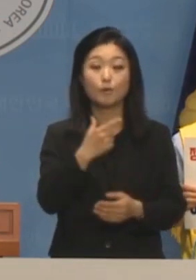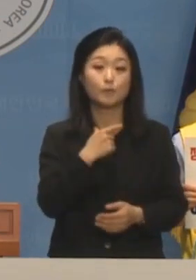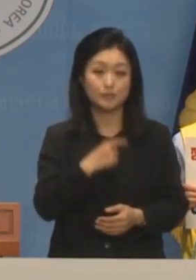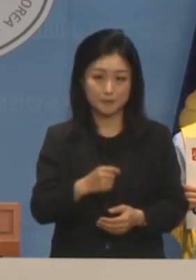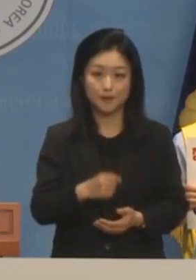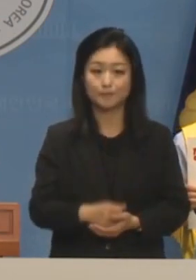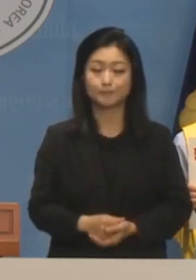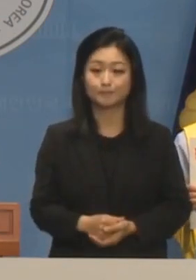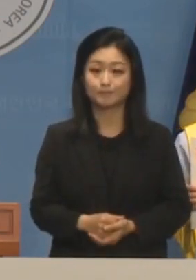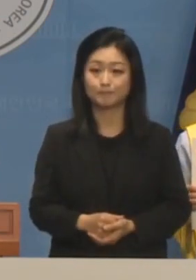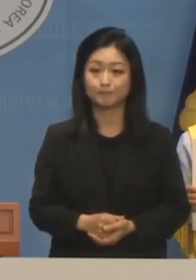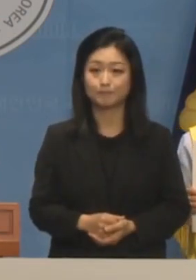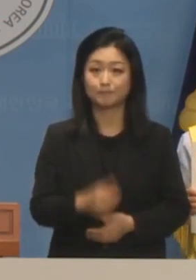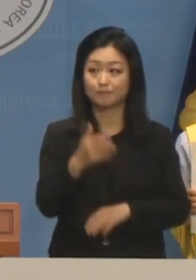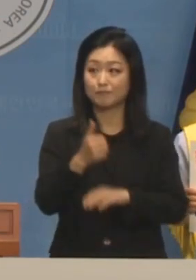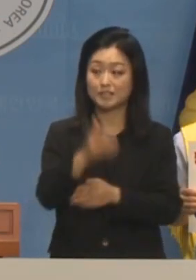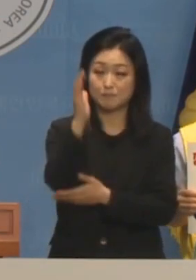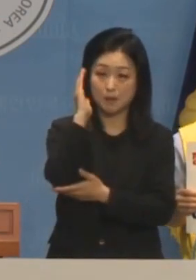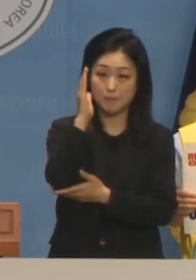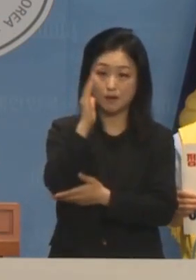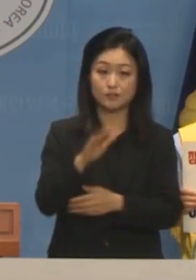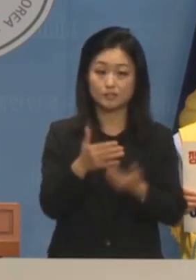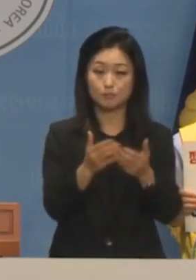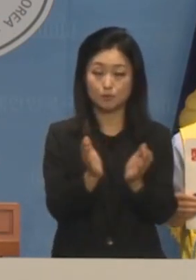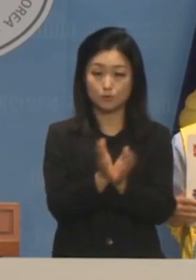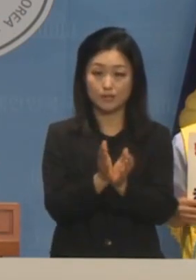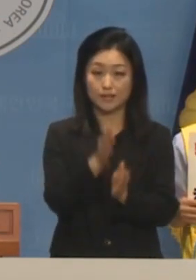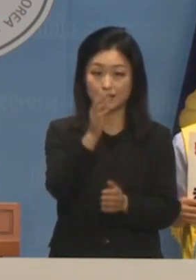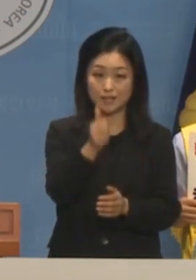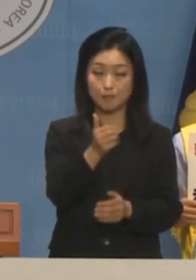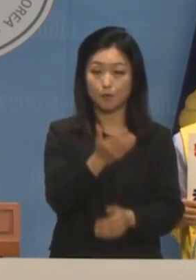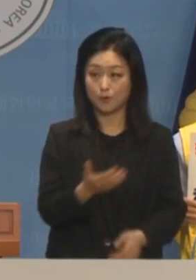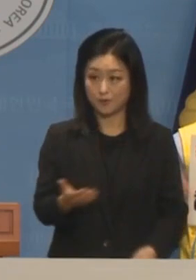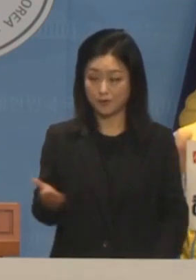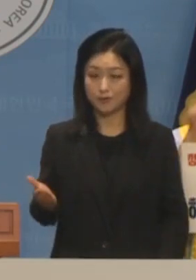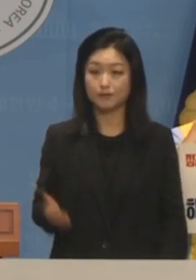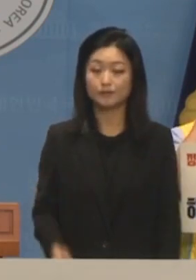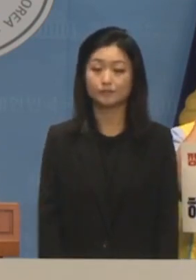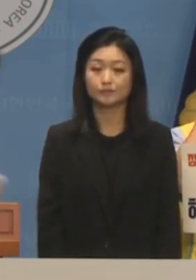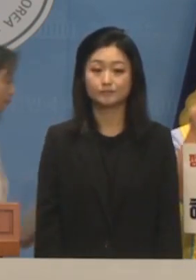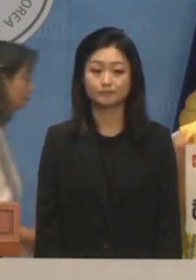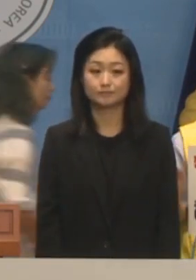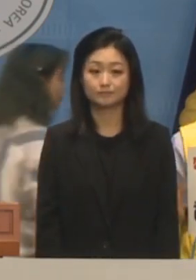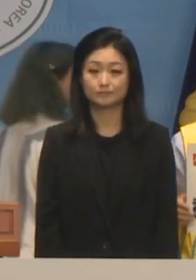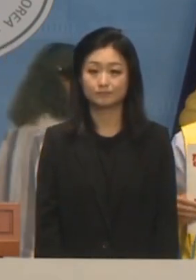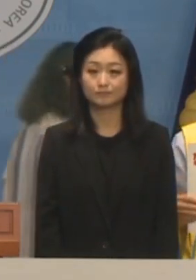수 없습니다. 마지막 발언으로 진보당 진재현 대표님의 발언 듣겠습니다.